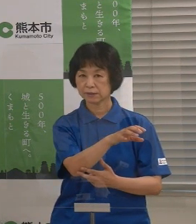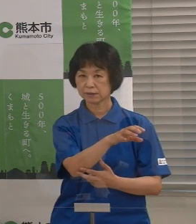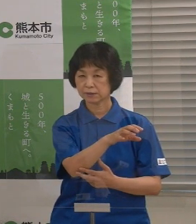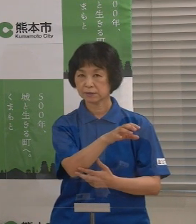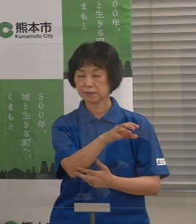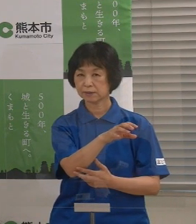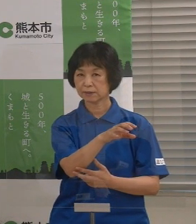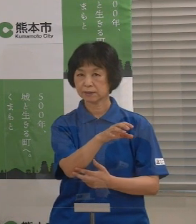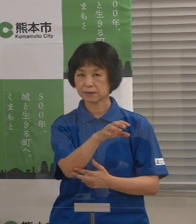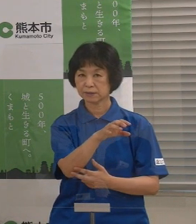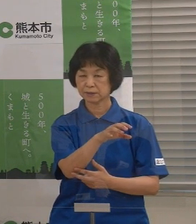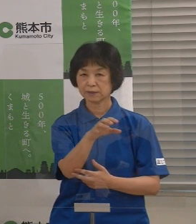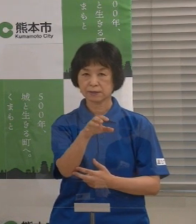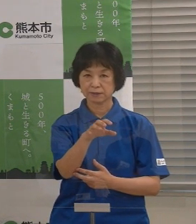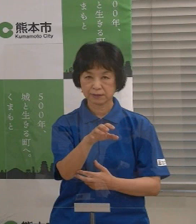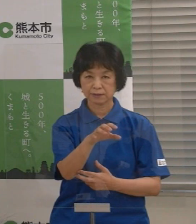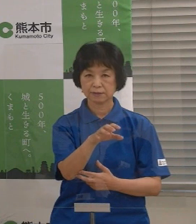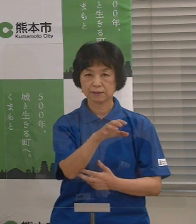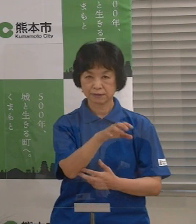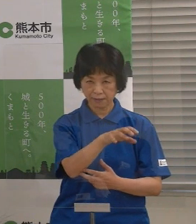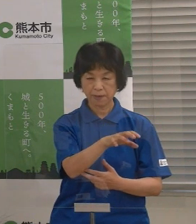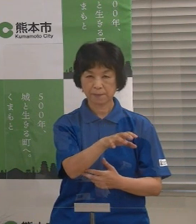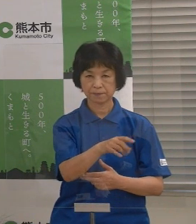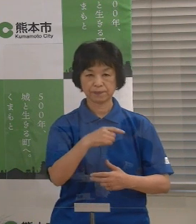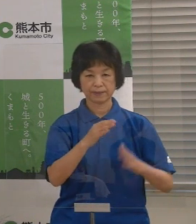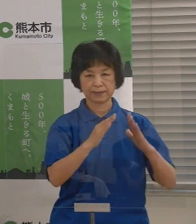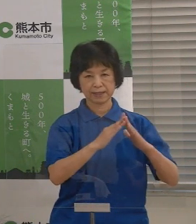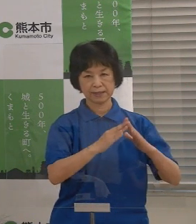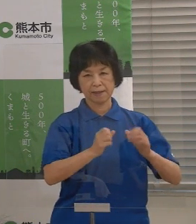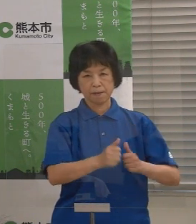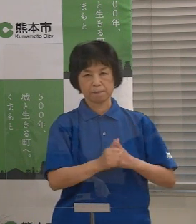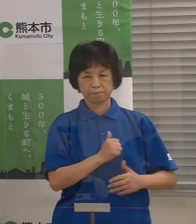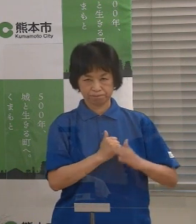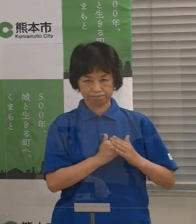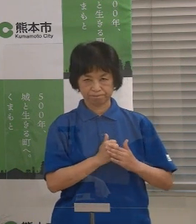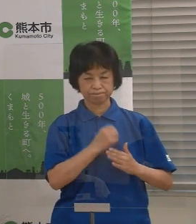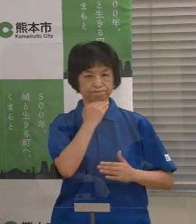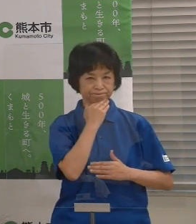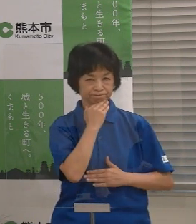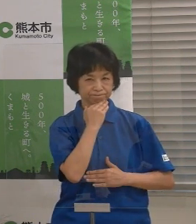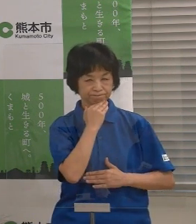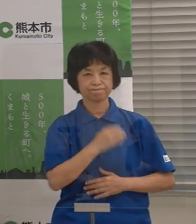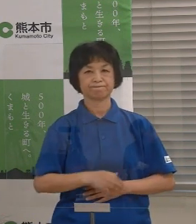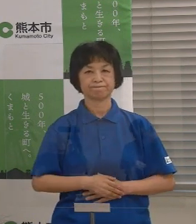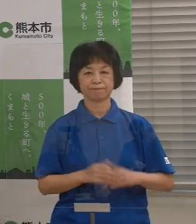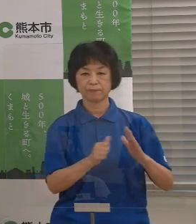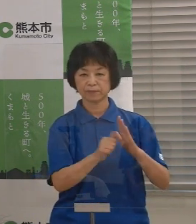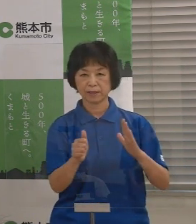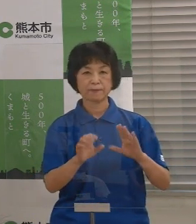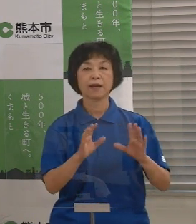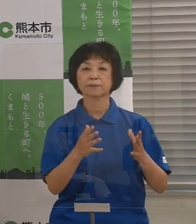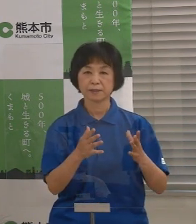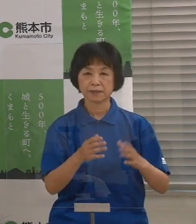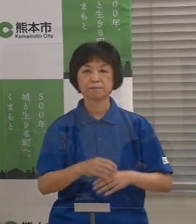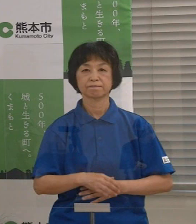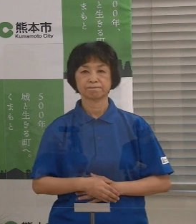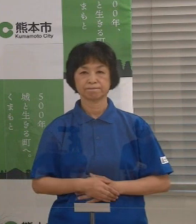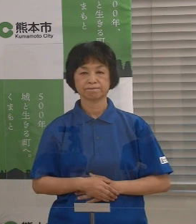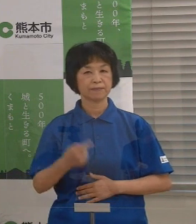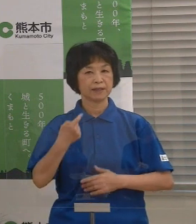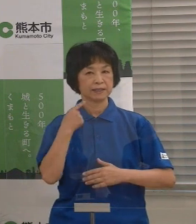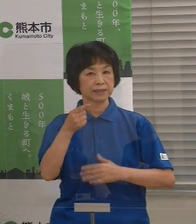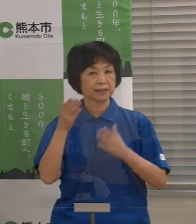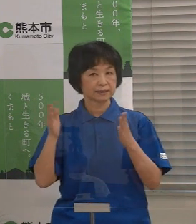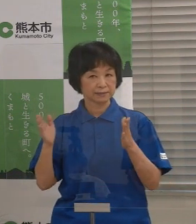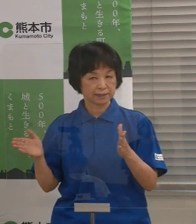には自宅で待機をされておりまして、特に外出はされていないということです。過去1ヶ月の海